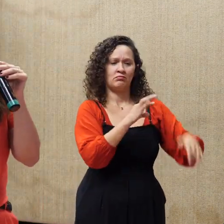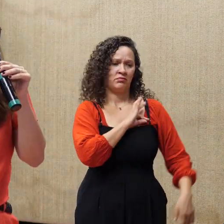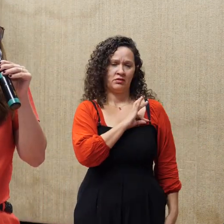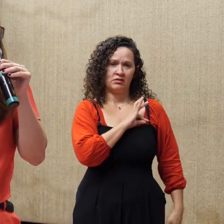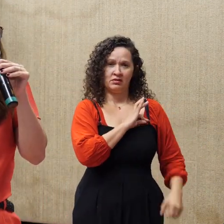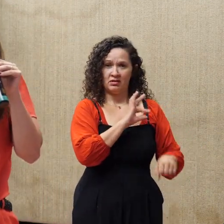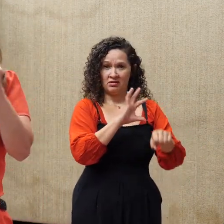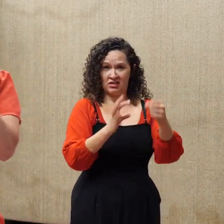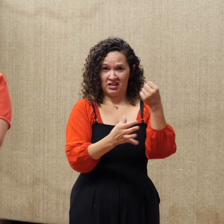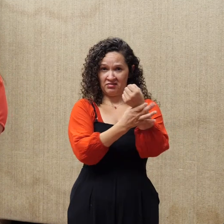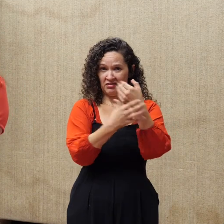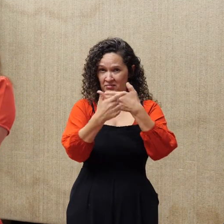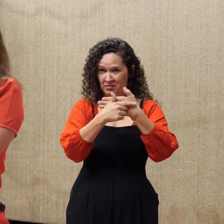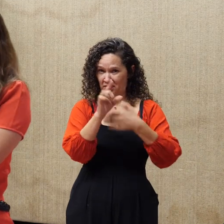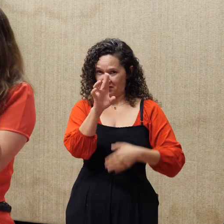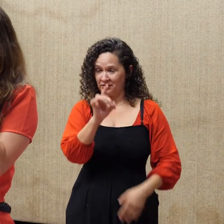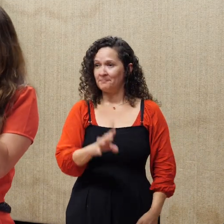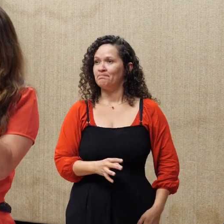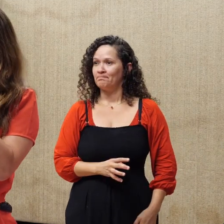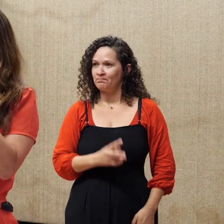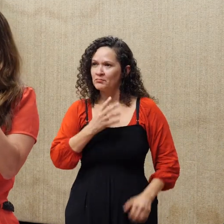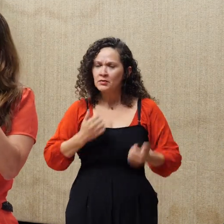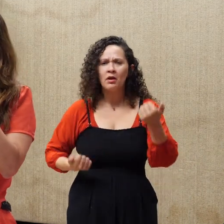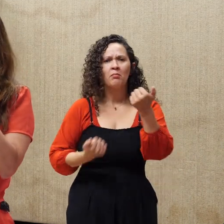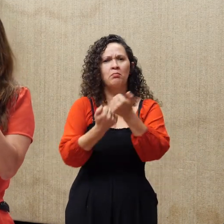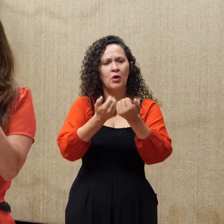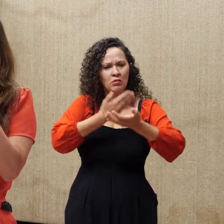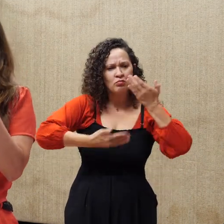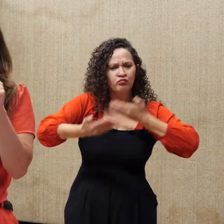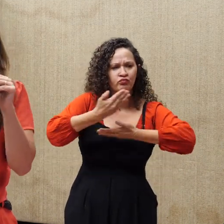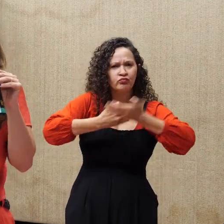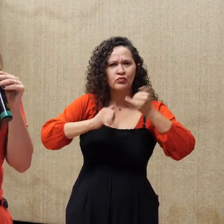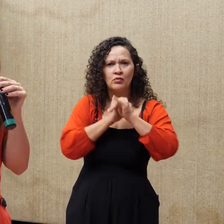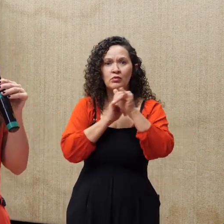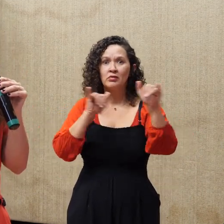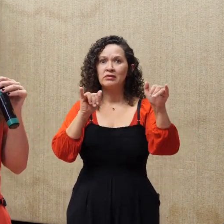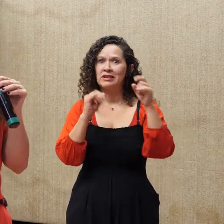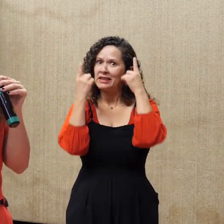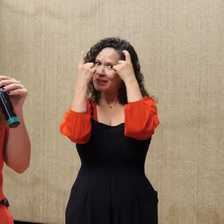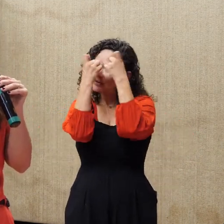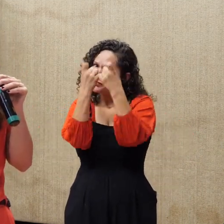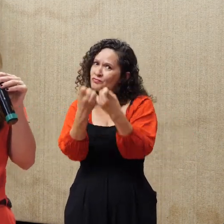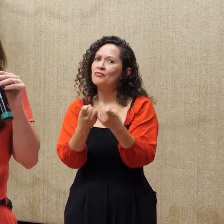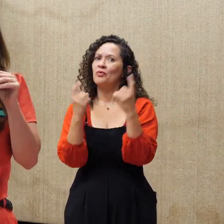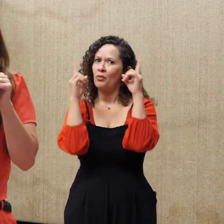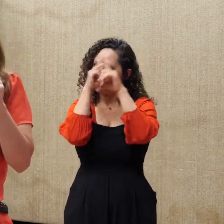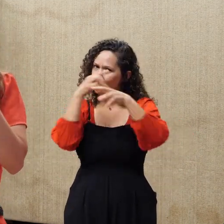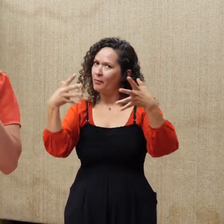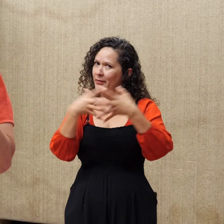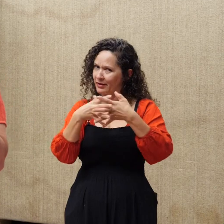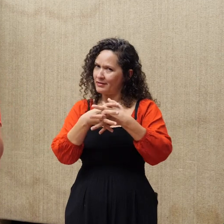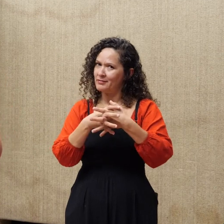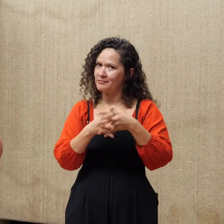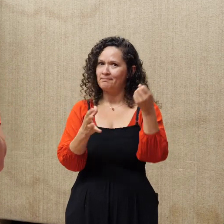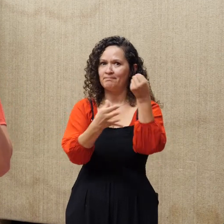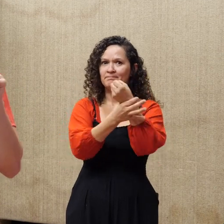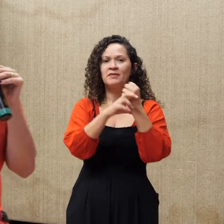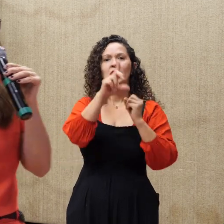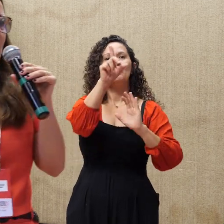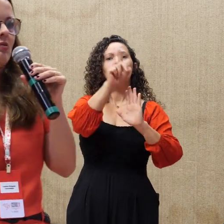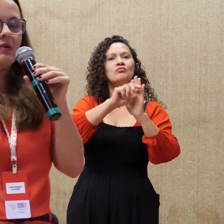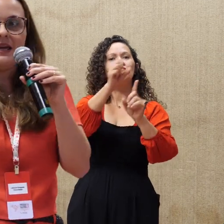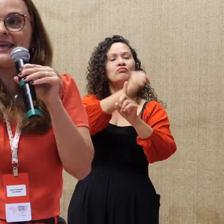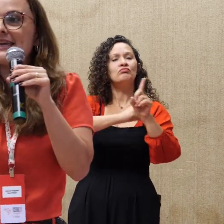policiais. Isso retroalimenta, na verdade, um discurso muito perverso. Porque a segurança ela é um